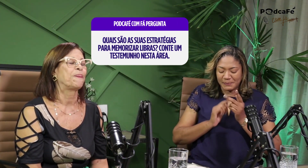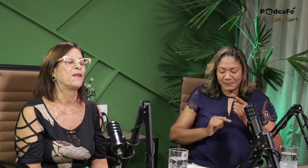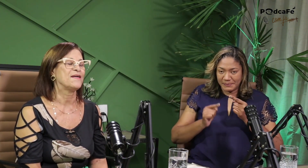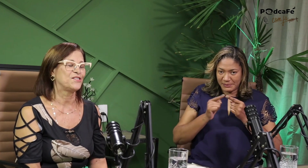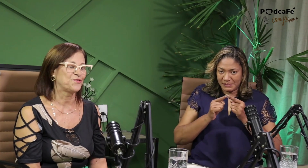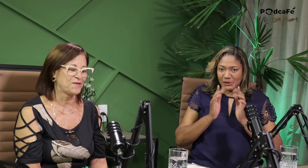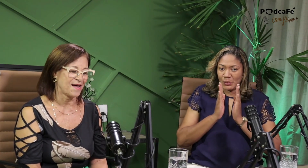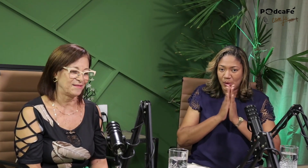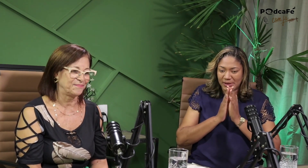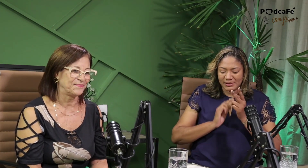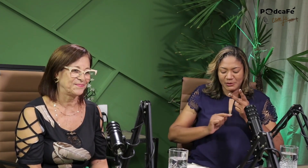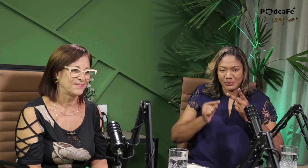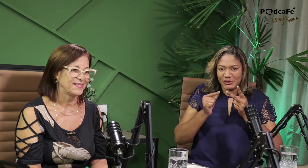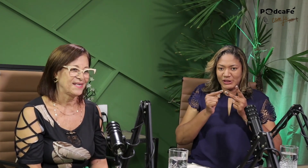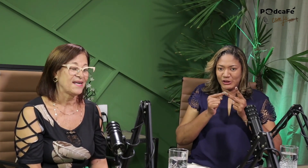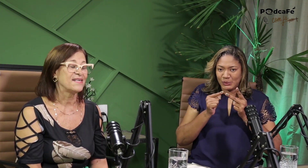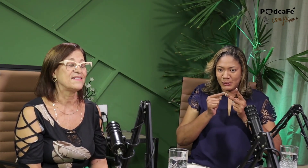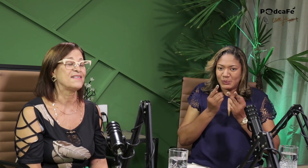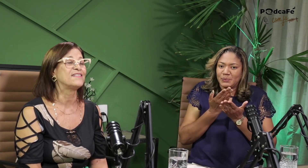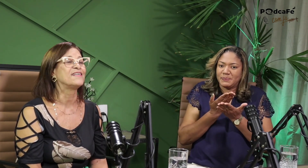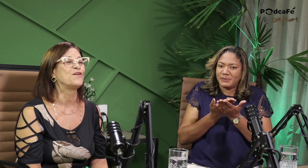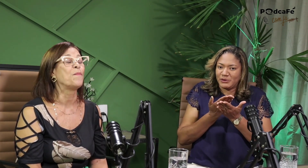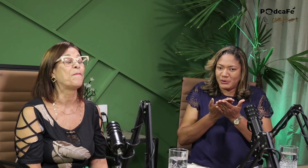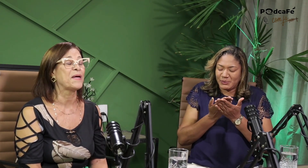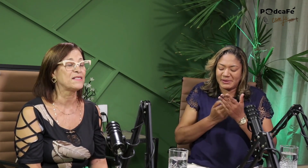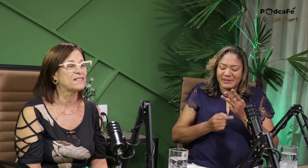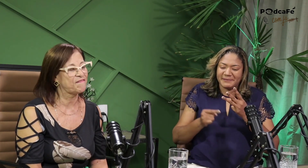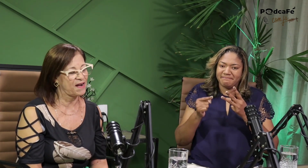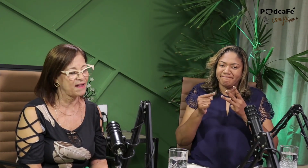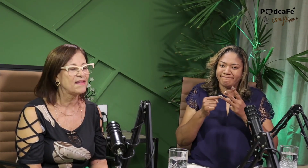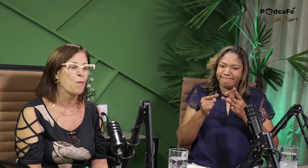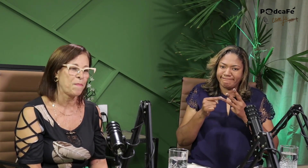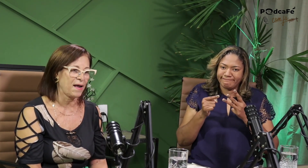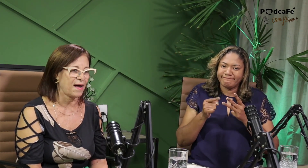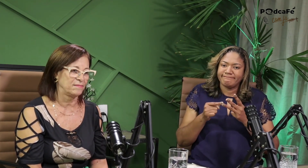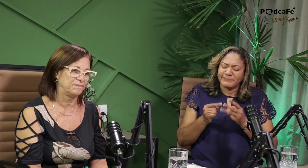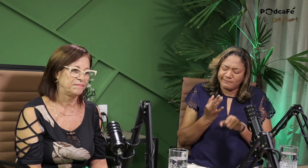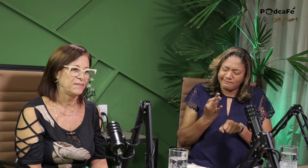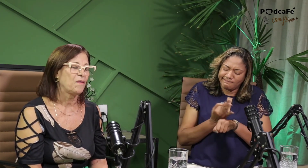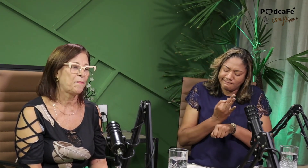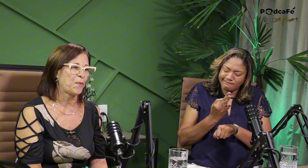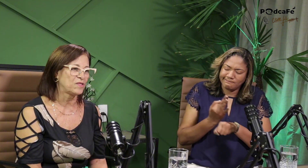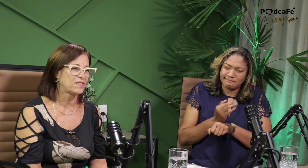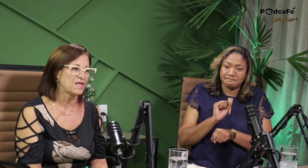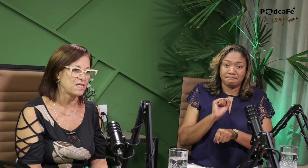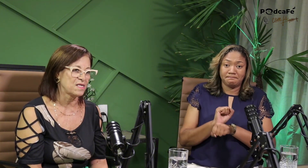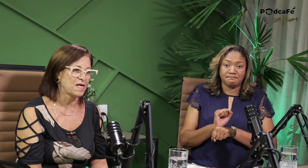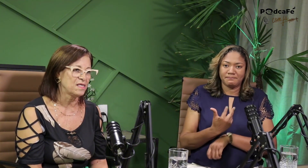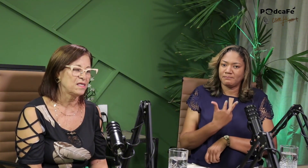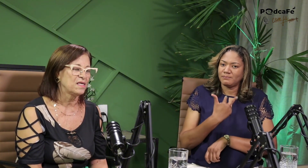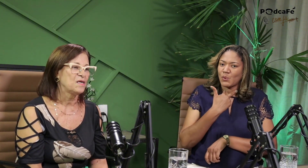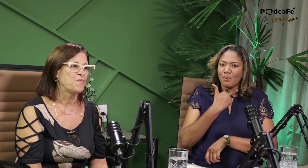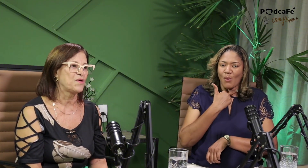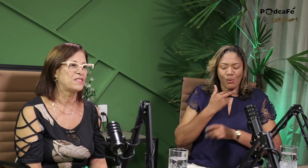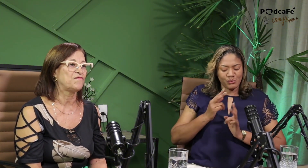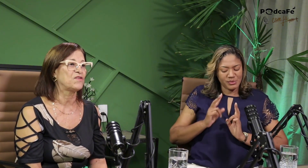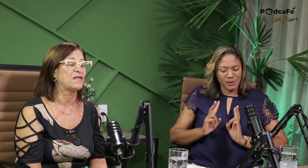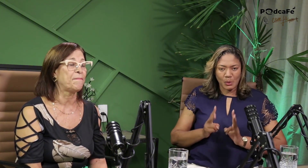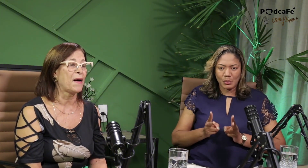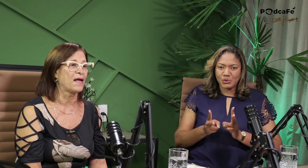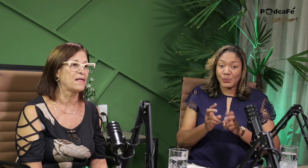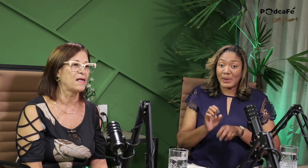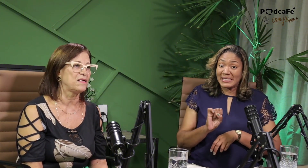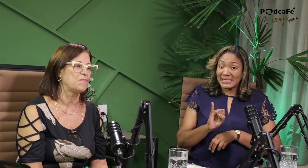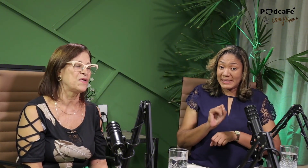Segundo, estudar. E terceiro, perseverar, não parar. Prosseguir, né? Porque se